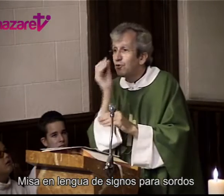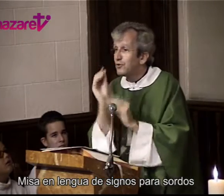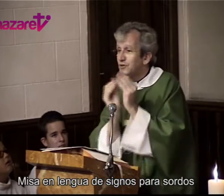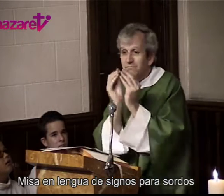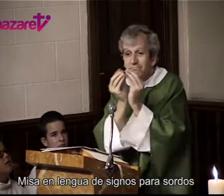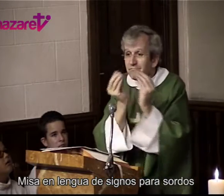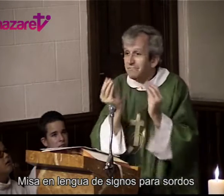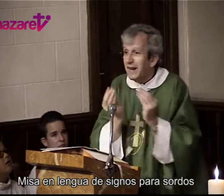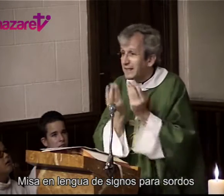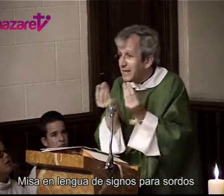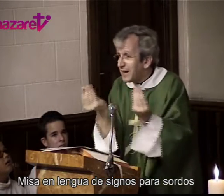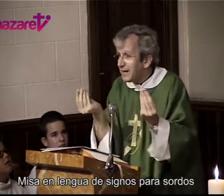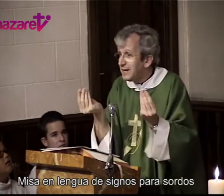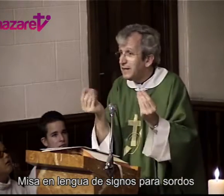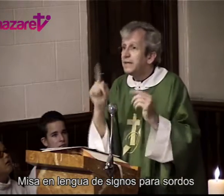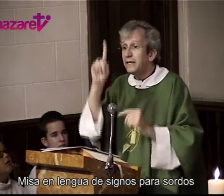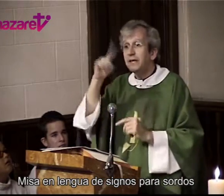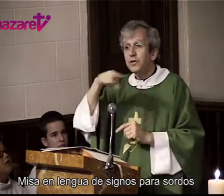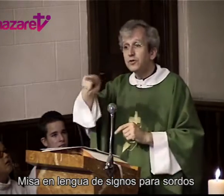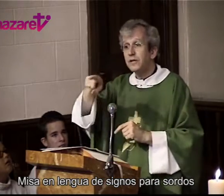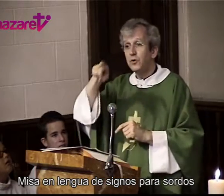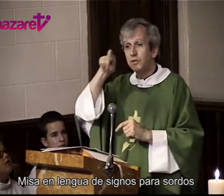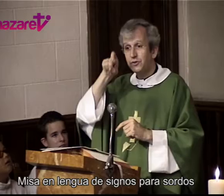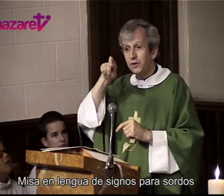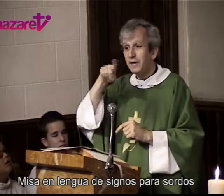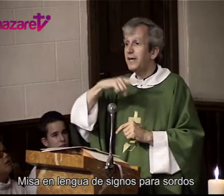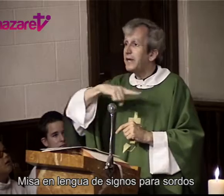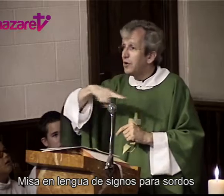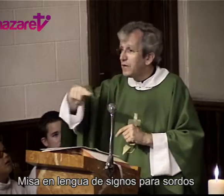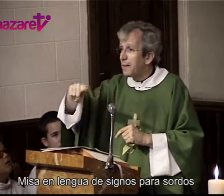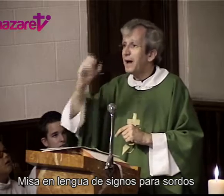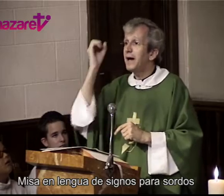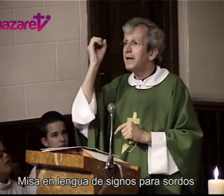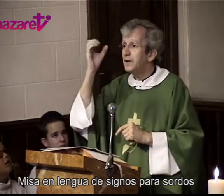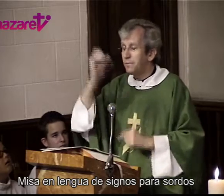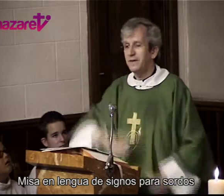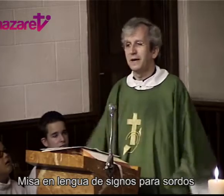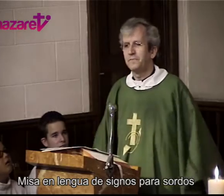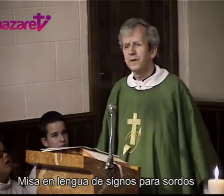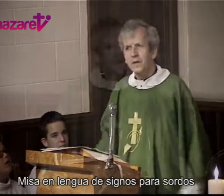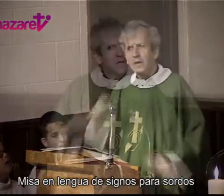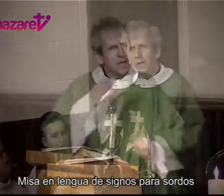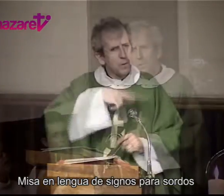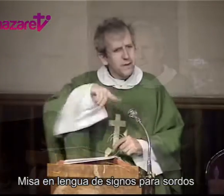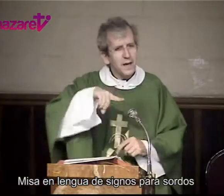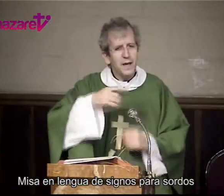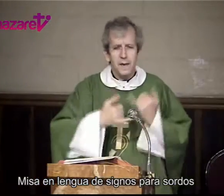frutos de la tierra, y que Dios lo escoge y lo llama y lo envía. Y lo envía en medio